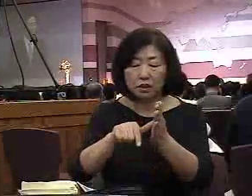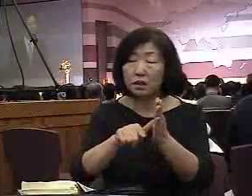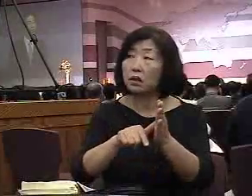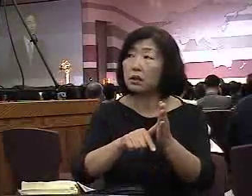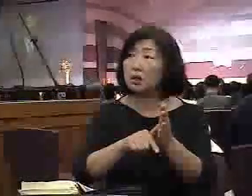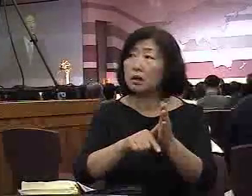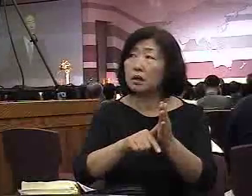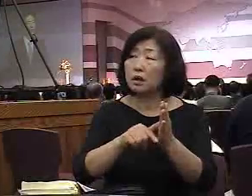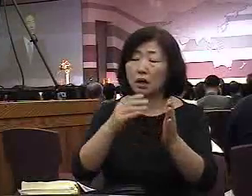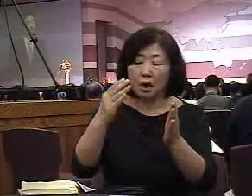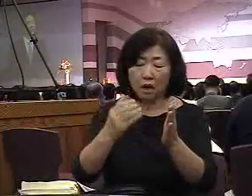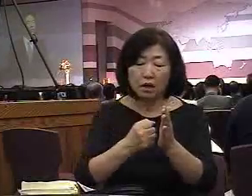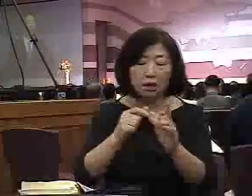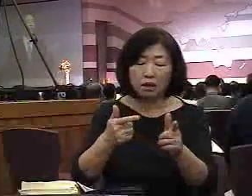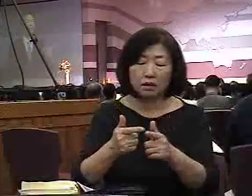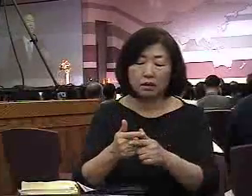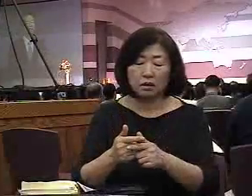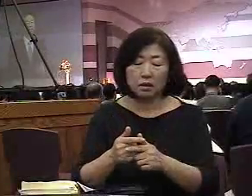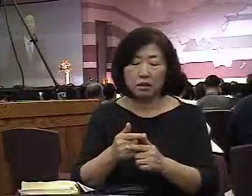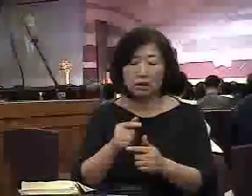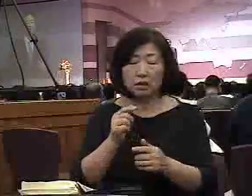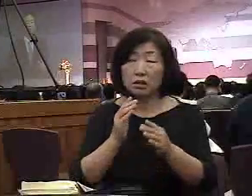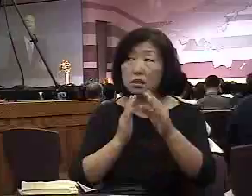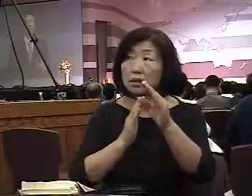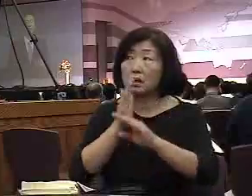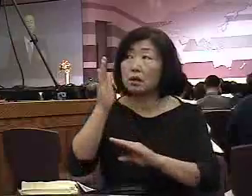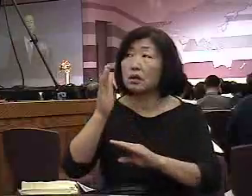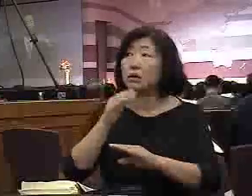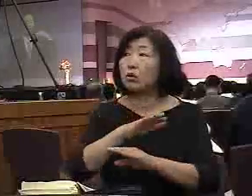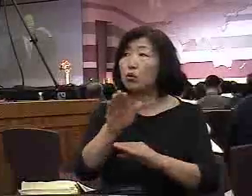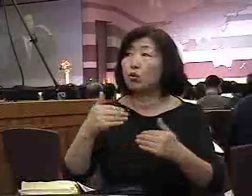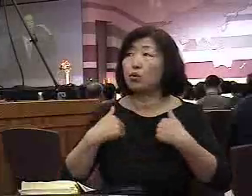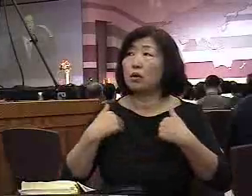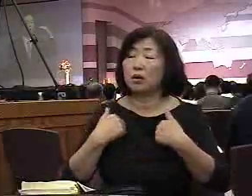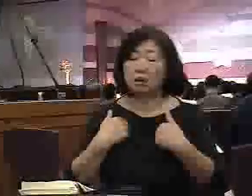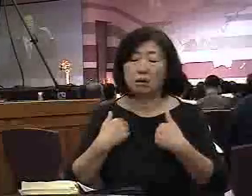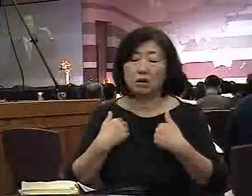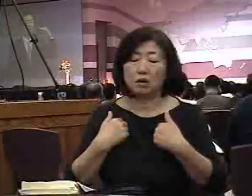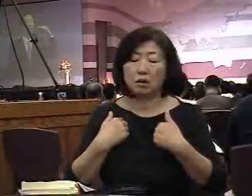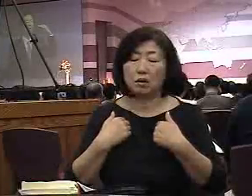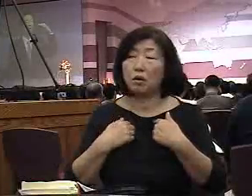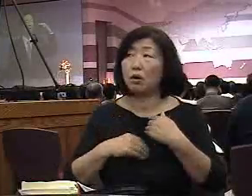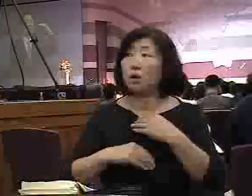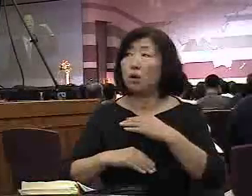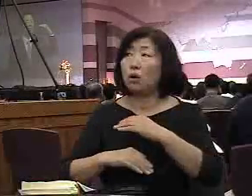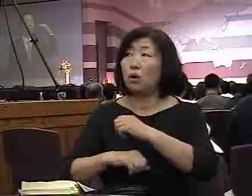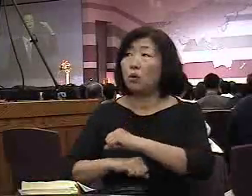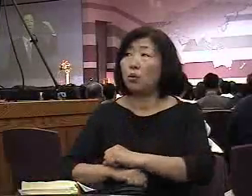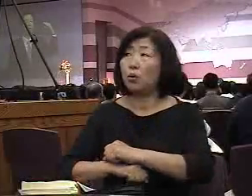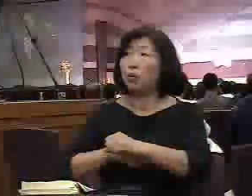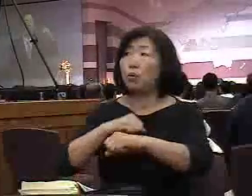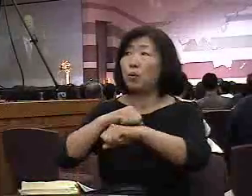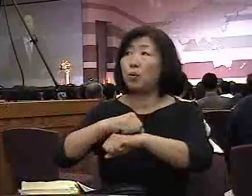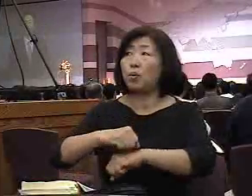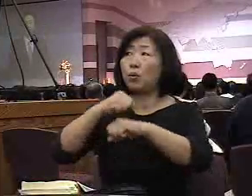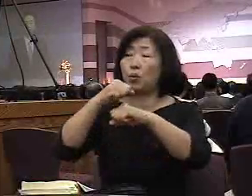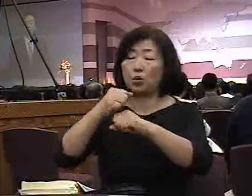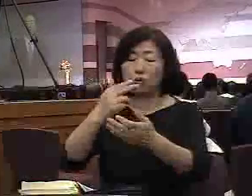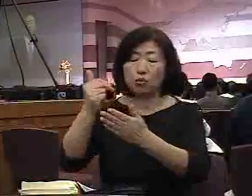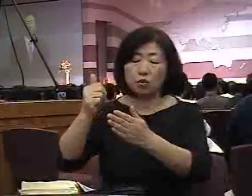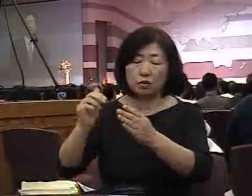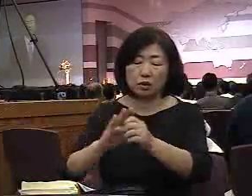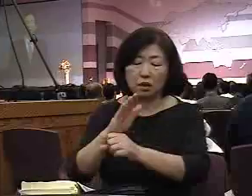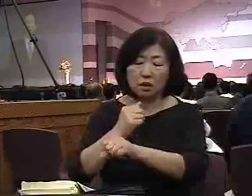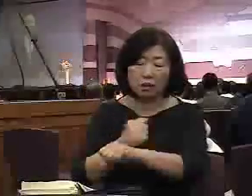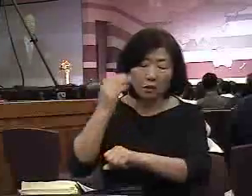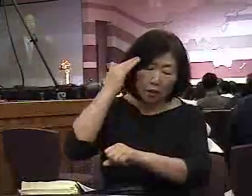가지는 것이 아닙니다. 그것이 너무나 지나쳐서 이제 우리에게 너무나 것이 고여 있어서 이제는 주님을 사랑하는데 방해가 되기